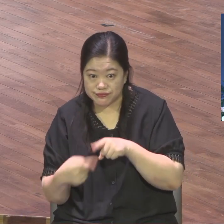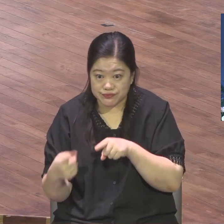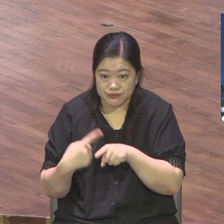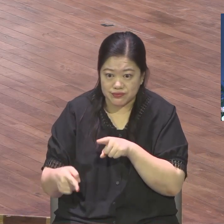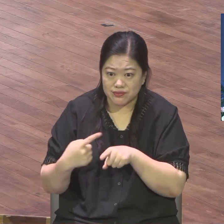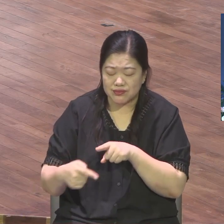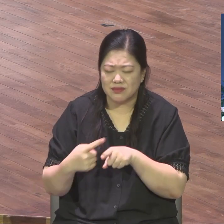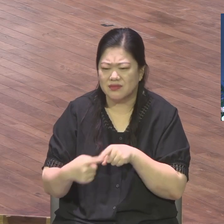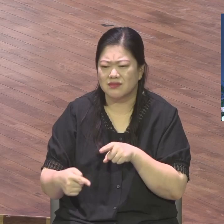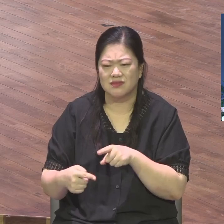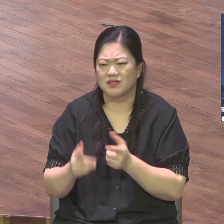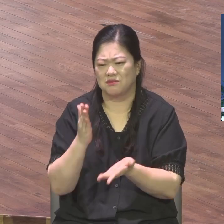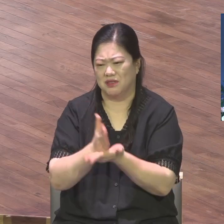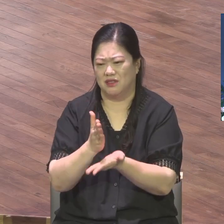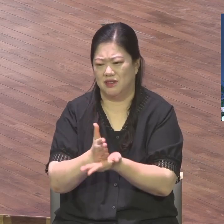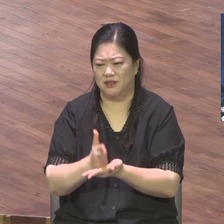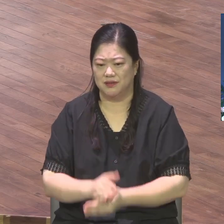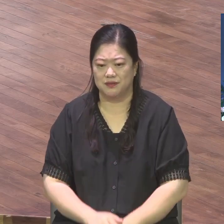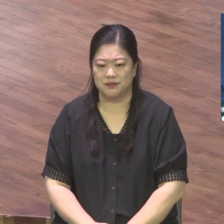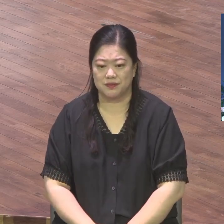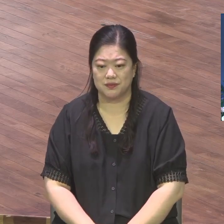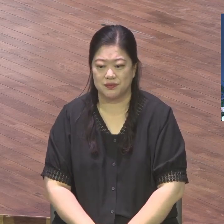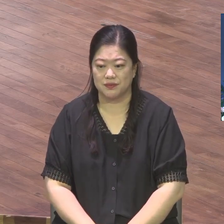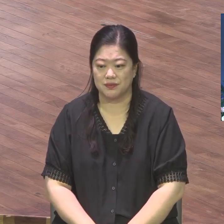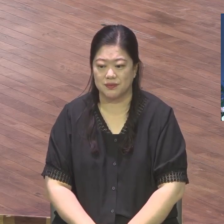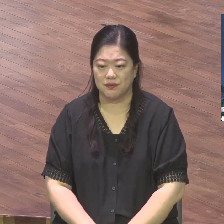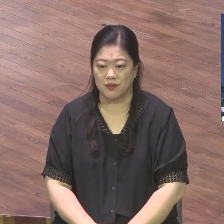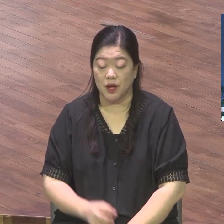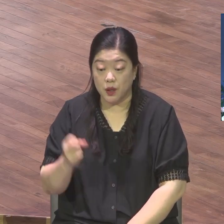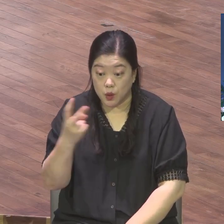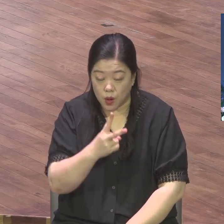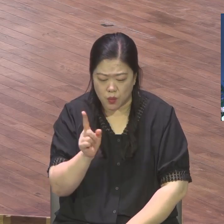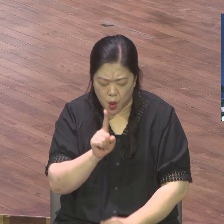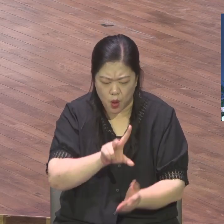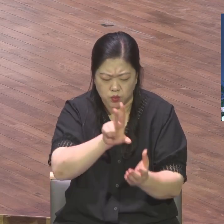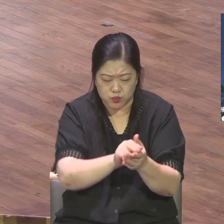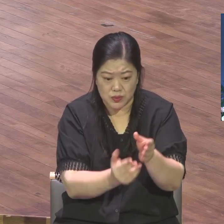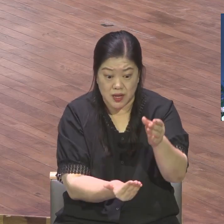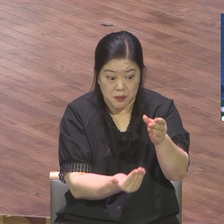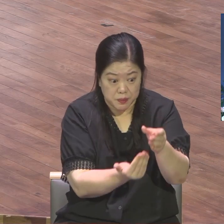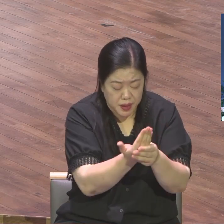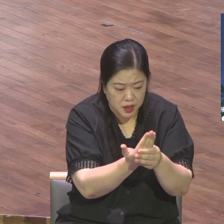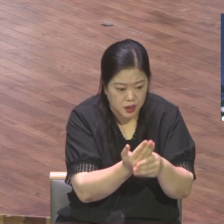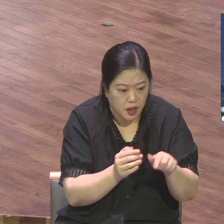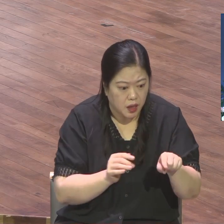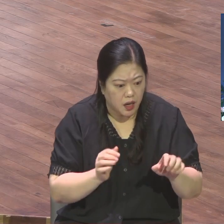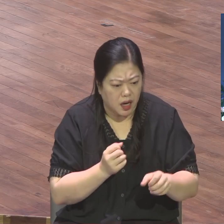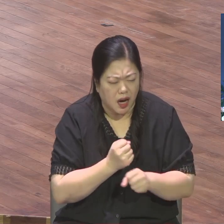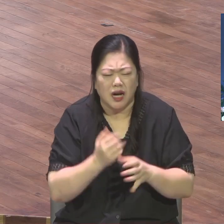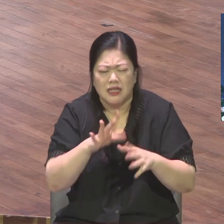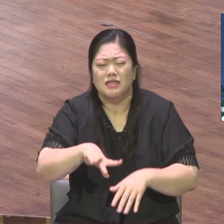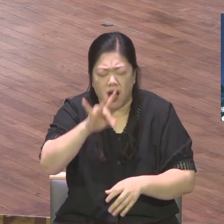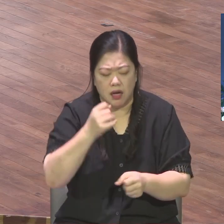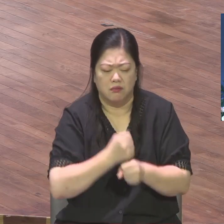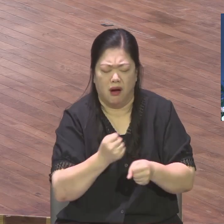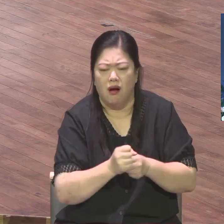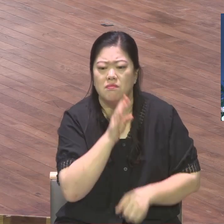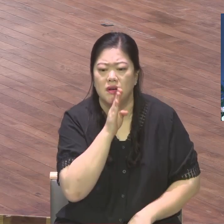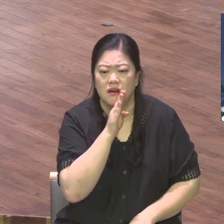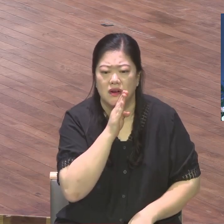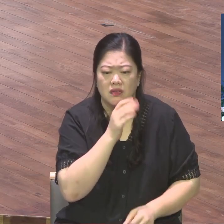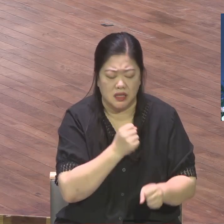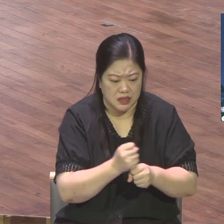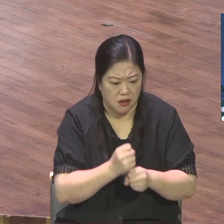기도를 할 때라든가 생각을 할 때요, 말씀으로 정리하시기 바랍니다. 말씀이 나와야 돼요. 말씀이 없으니까 매일 세상 말만